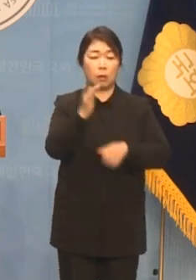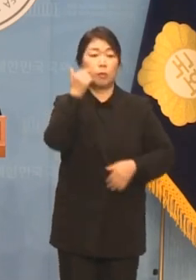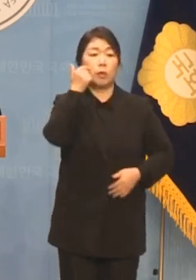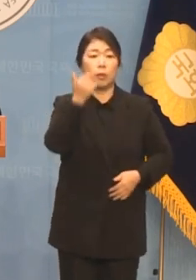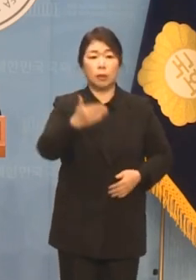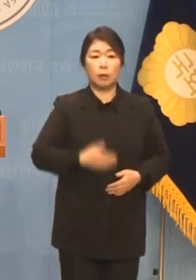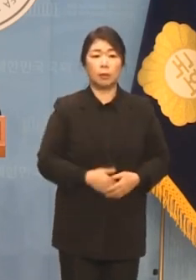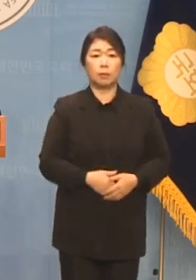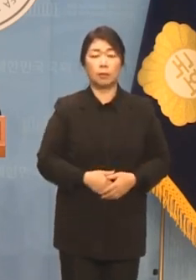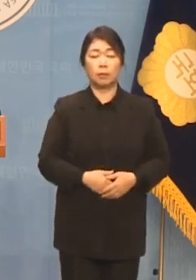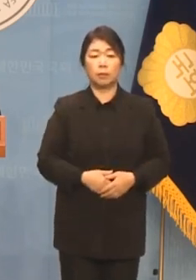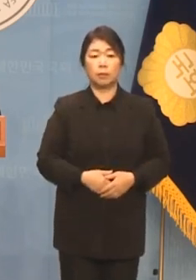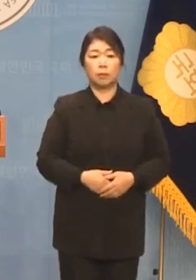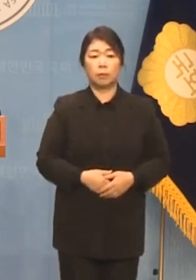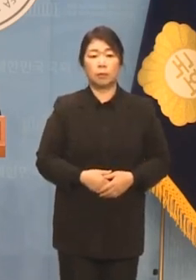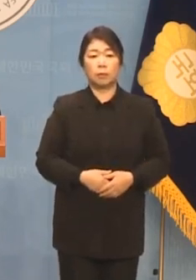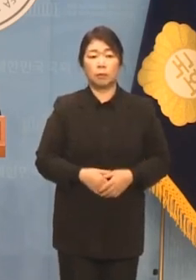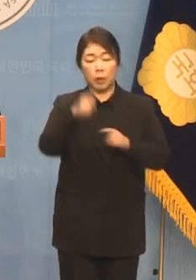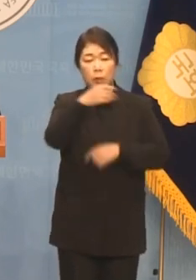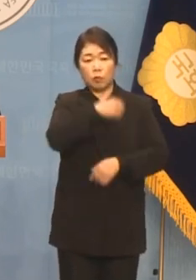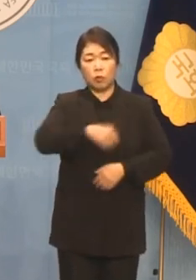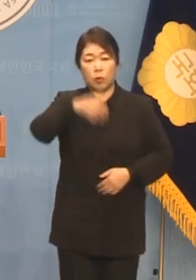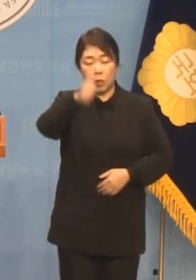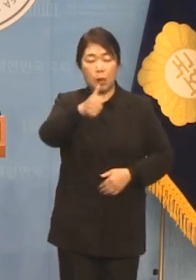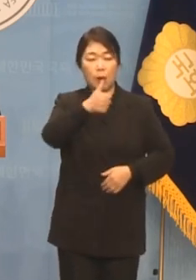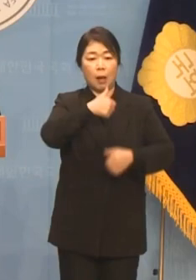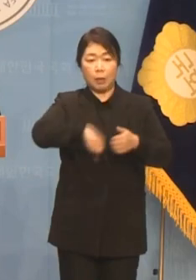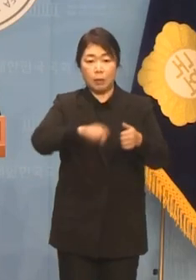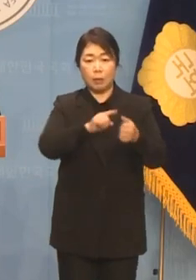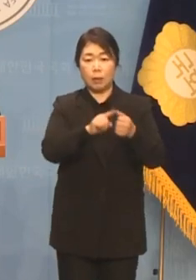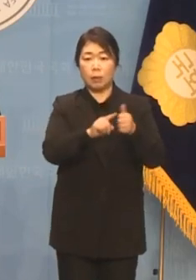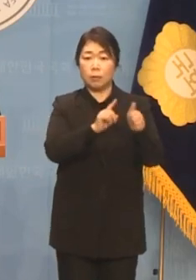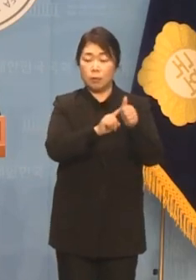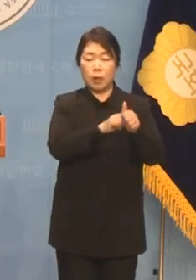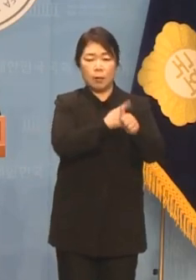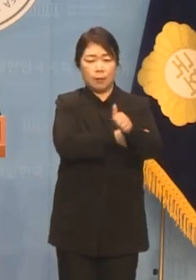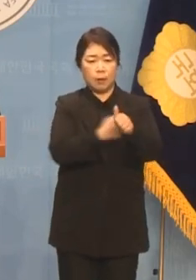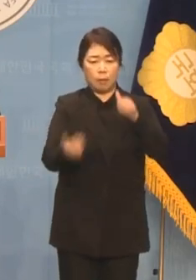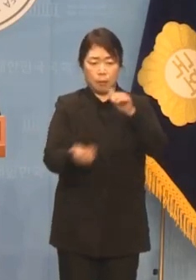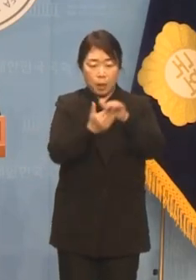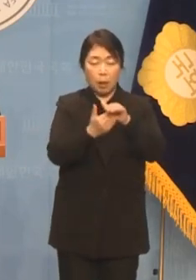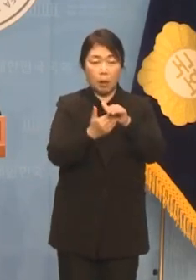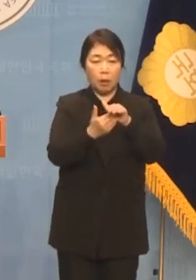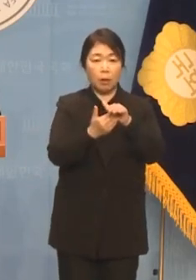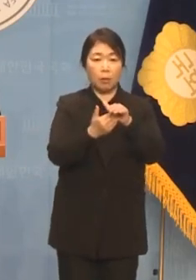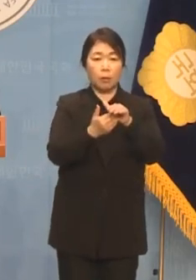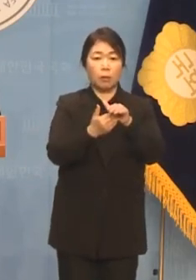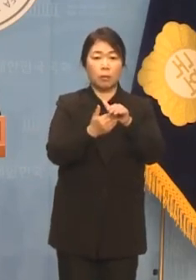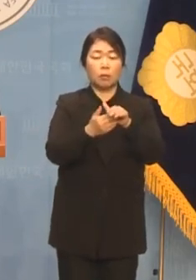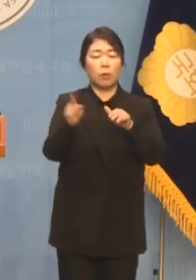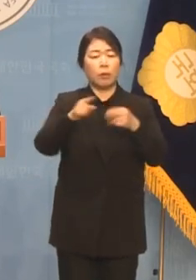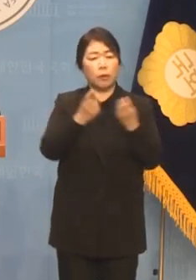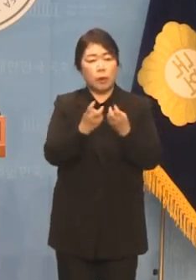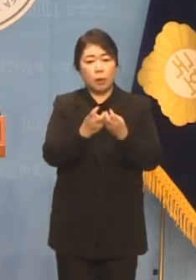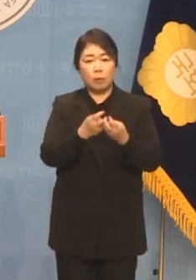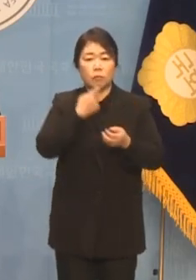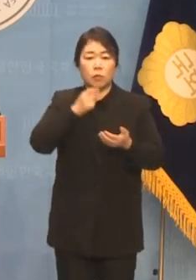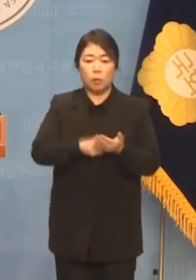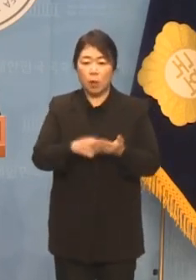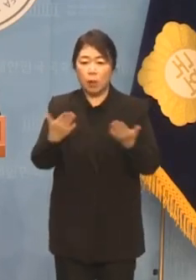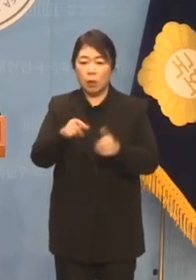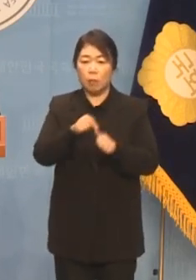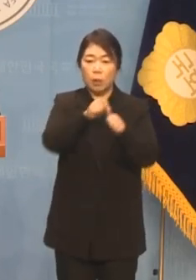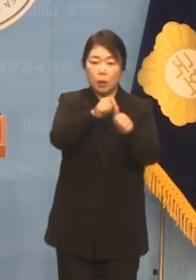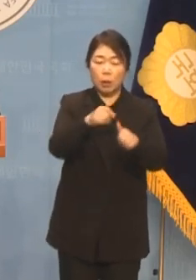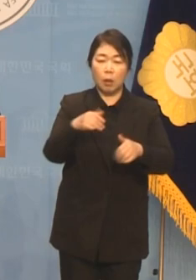합니까이 구청장의 아들의 능력이 얼마나 뛰어나 어떻게 그렇게 쉬히 구직을